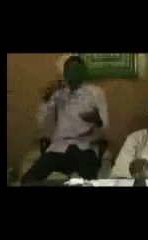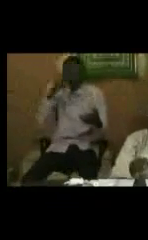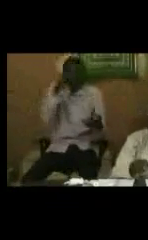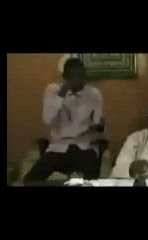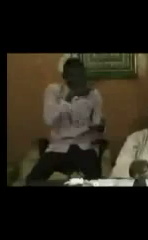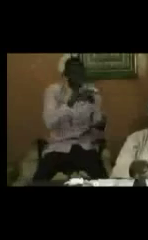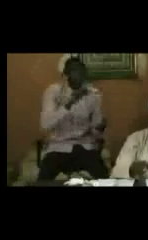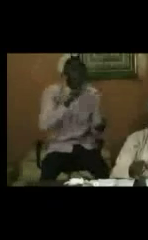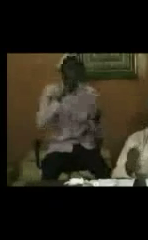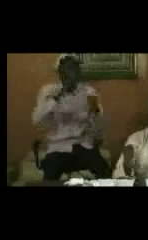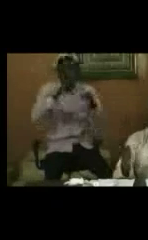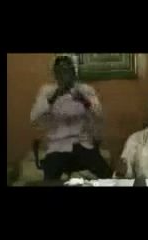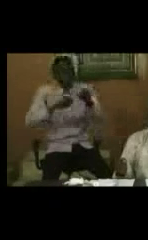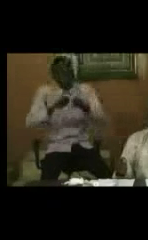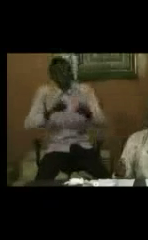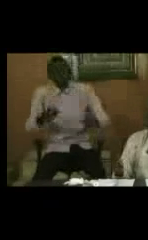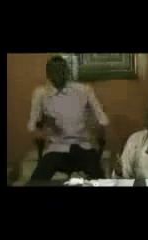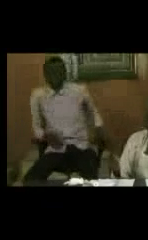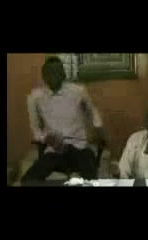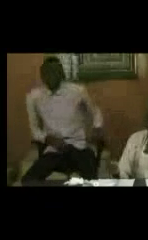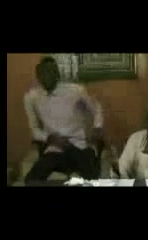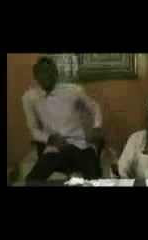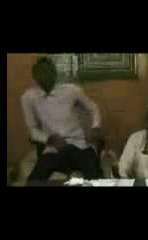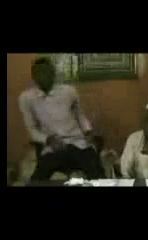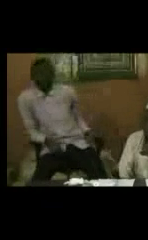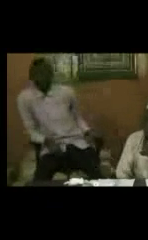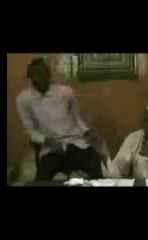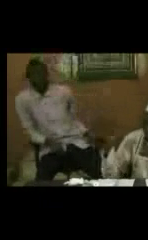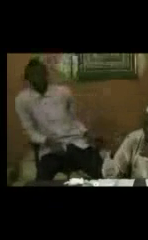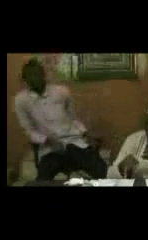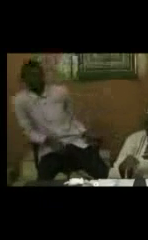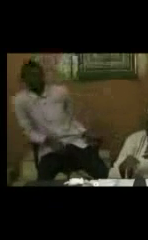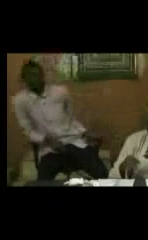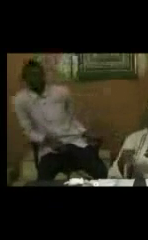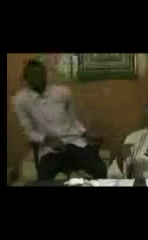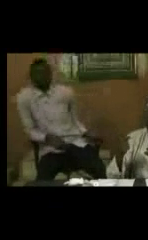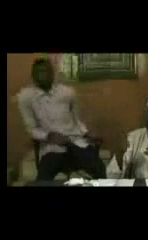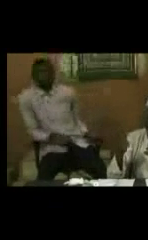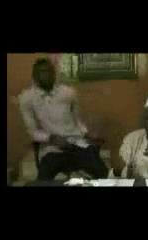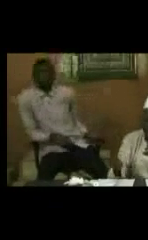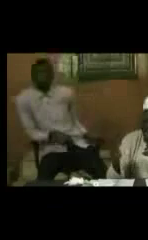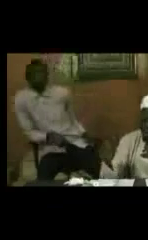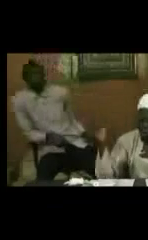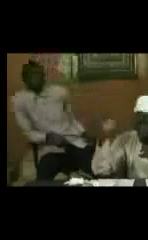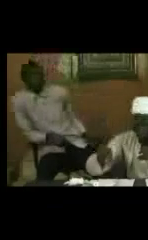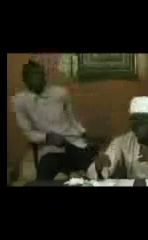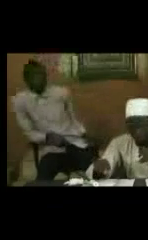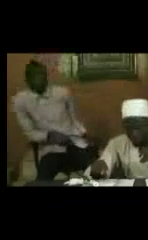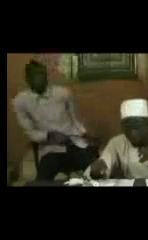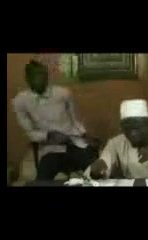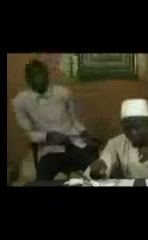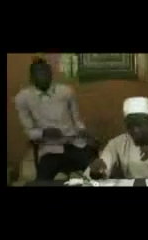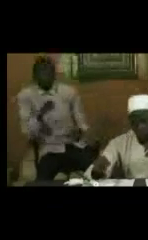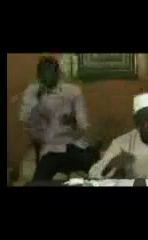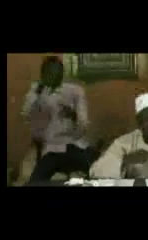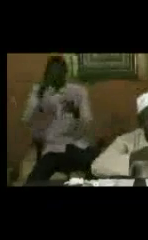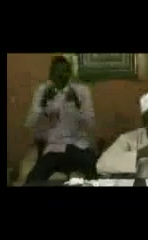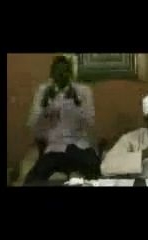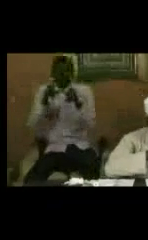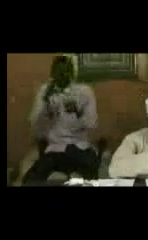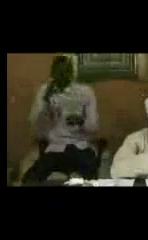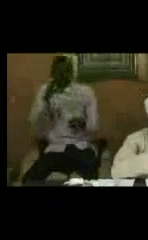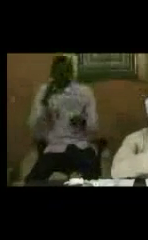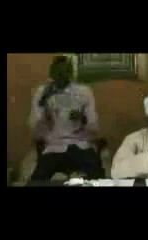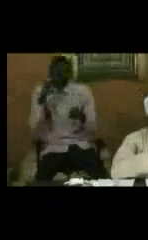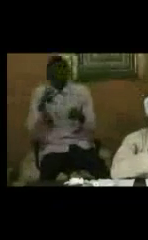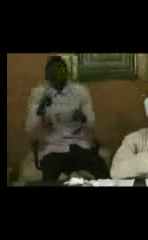yi o se a gbe ka ori idajo mokufu ni aba gbe ka ori idajo marfu won wa wo ye